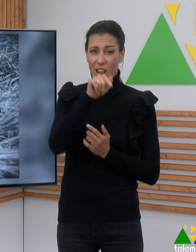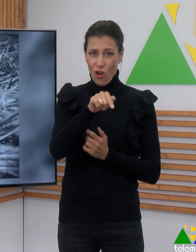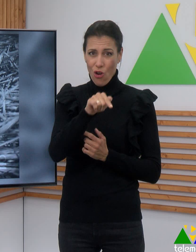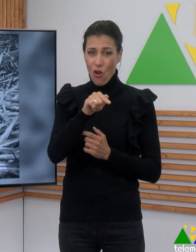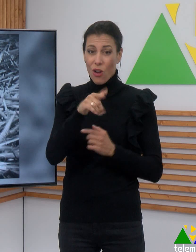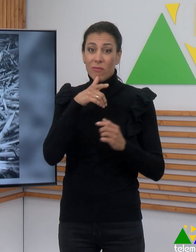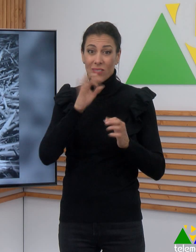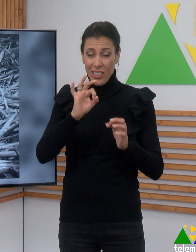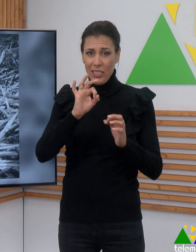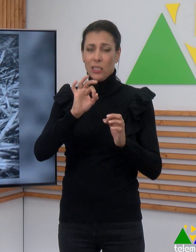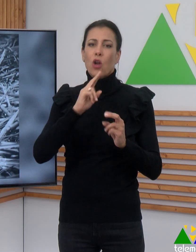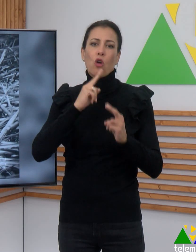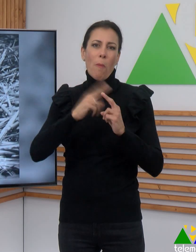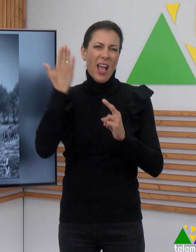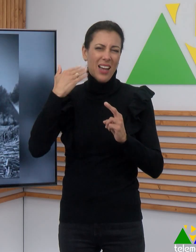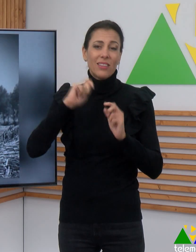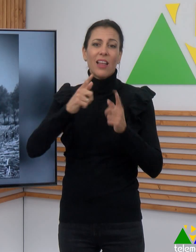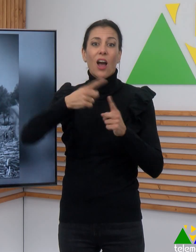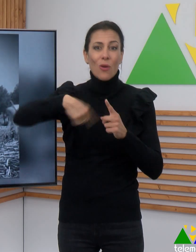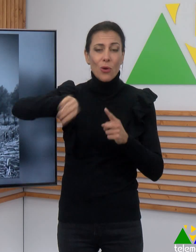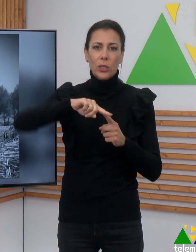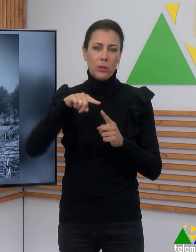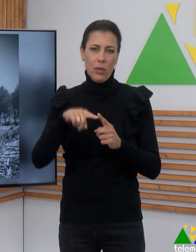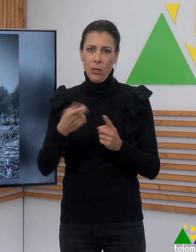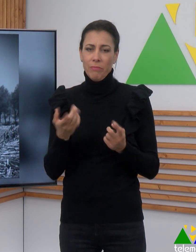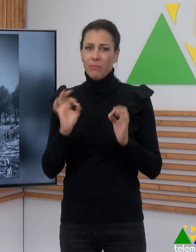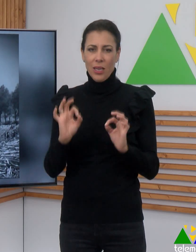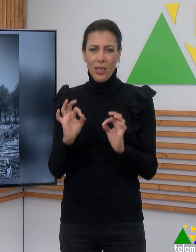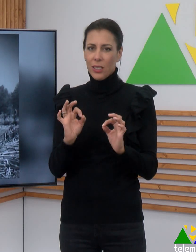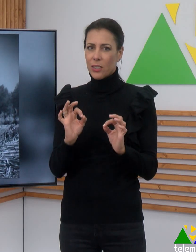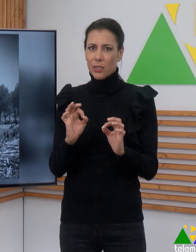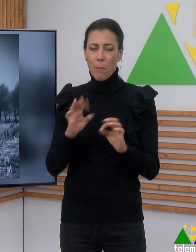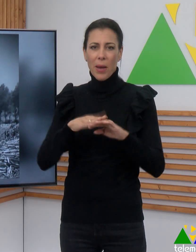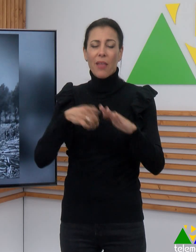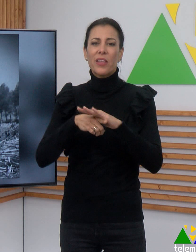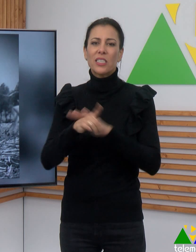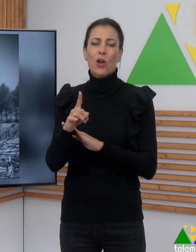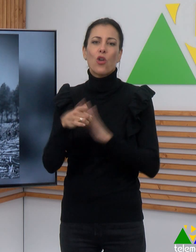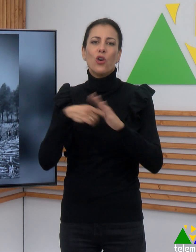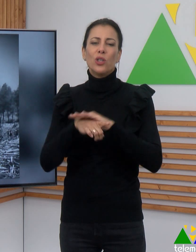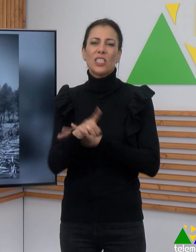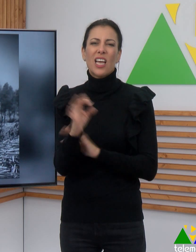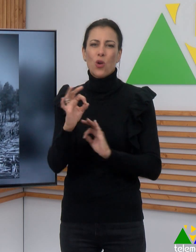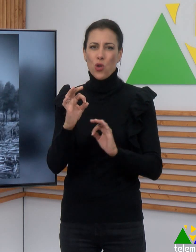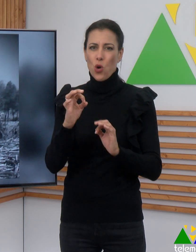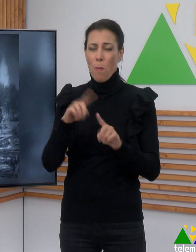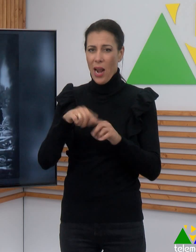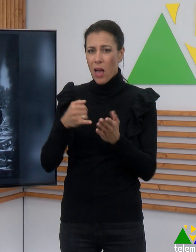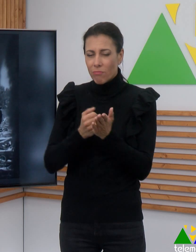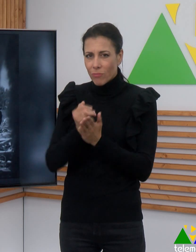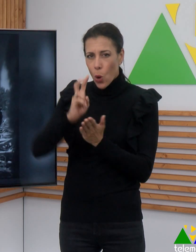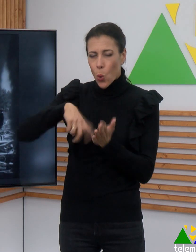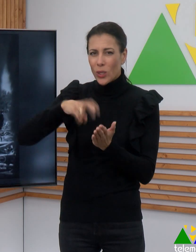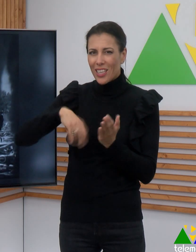sido el Cerro de la Glorieta, pues indudablemente es un foco de desarrollo de la cultivo de la caña, es decir,